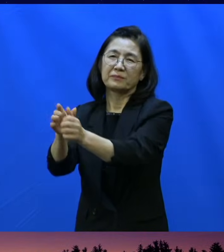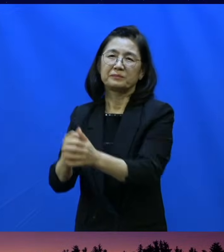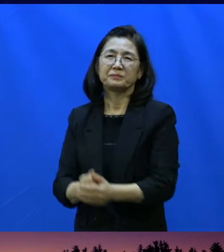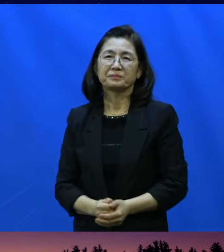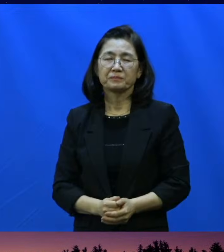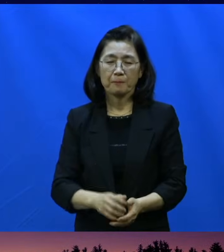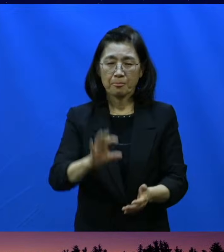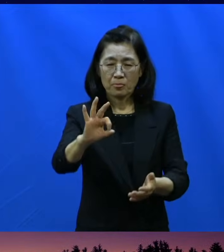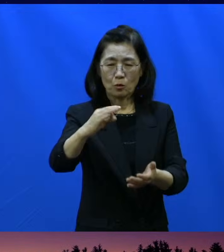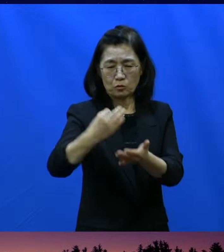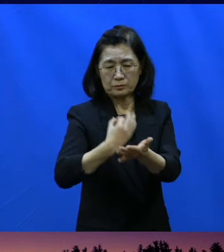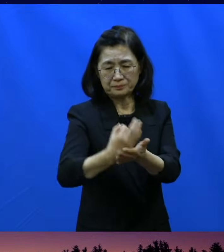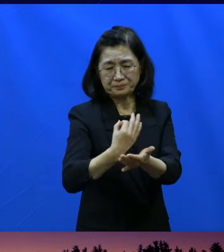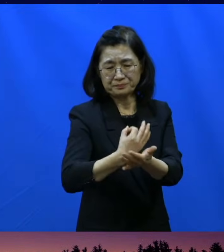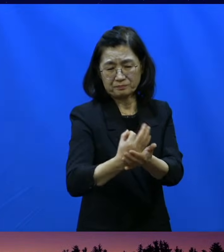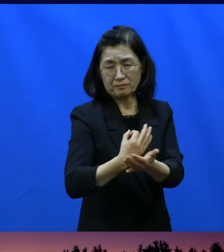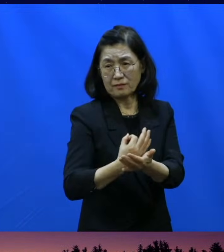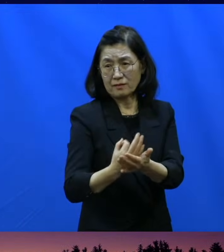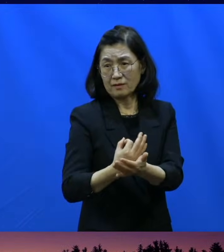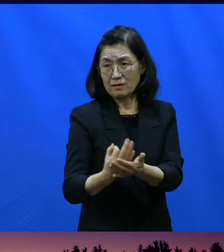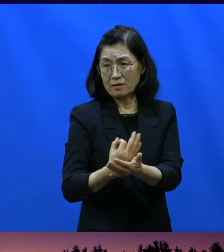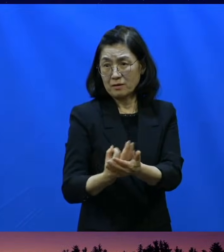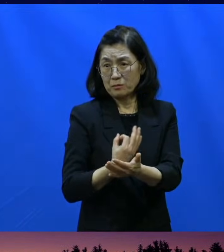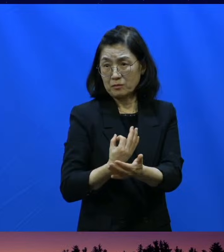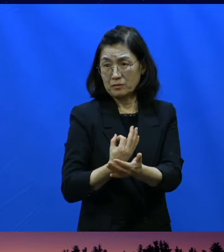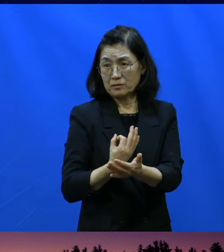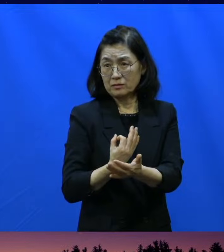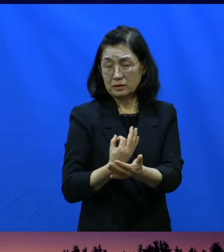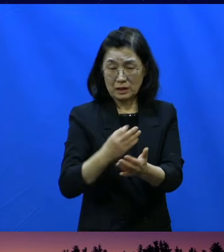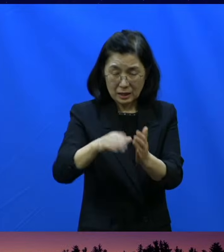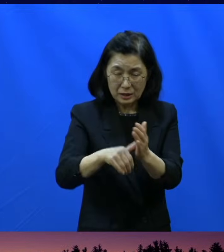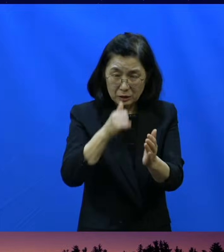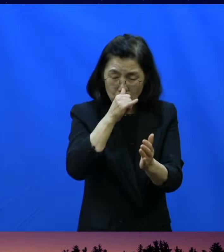것도 내가 붙들 때가 있어요. 그러나 놓아야 할 때가 있다는 거죠. 그렇죠?